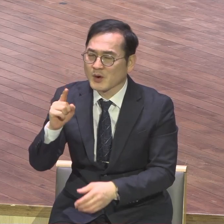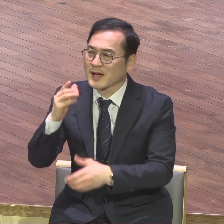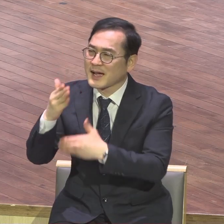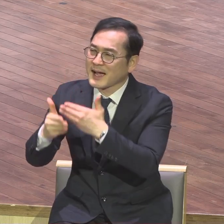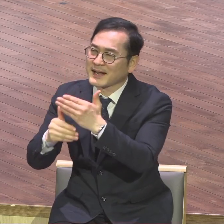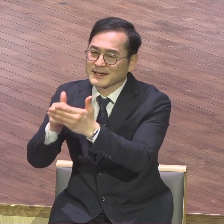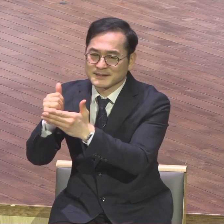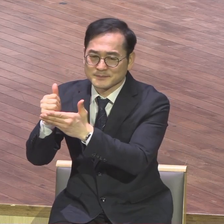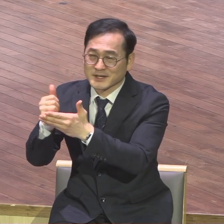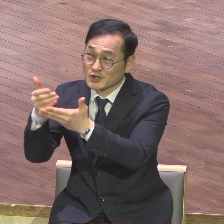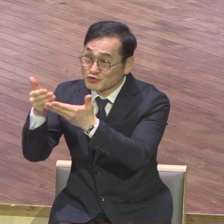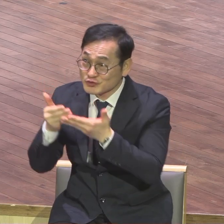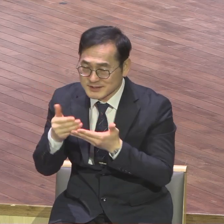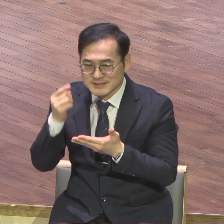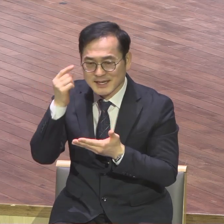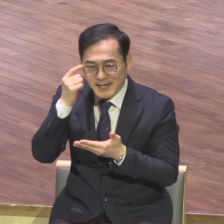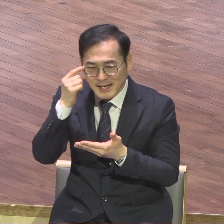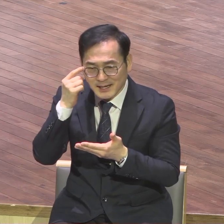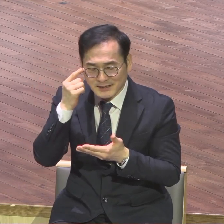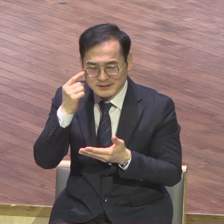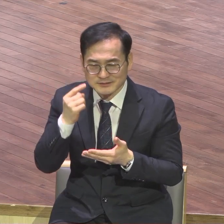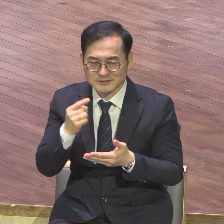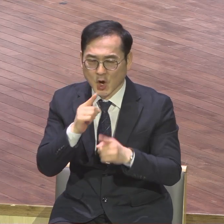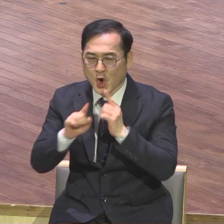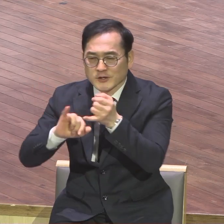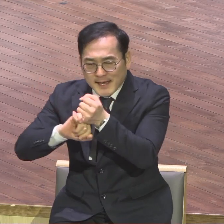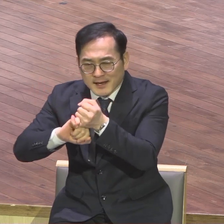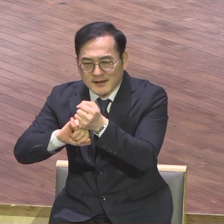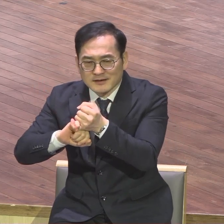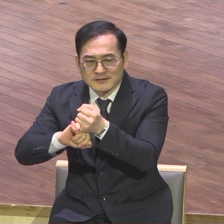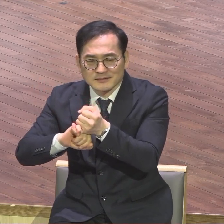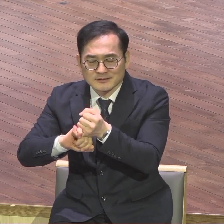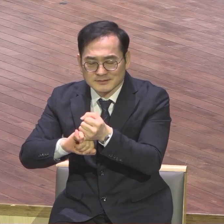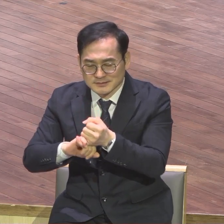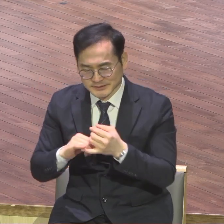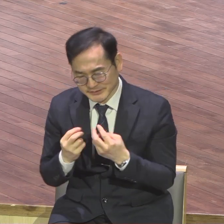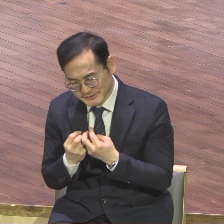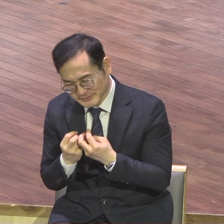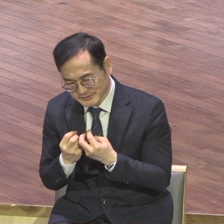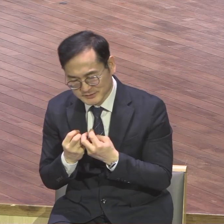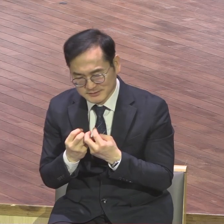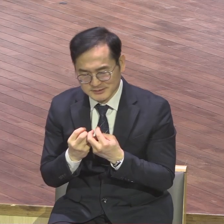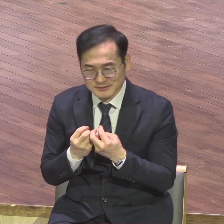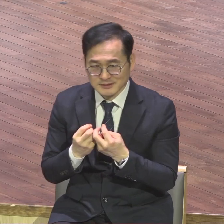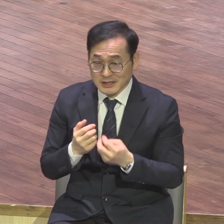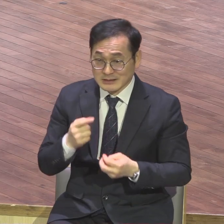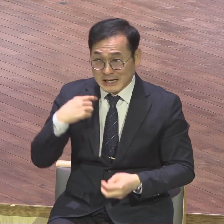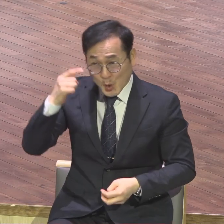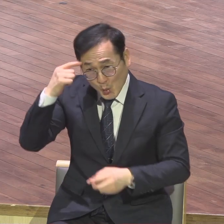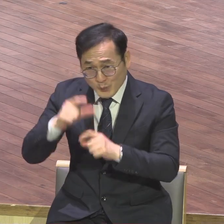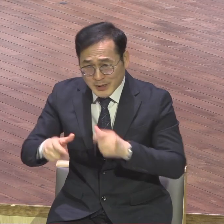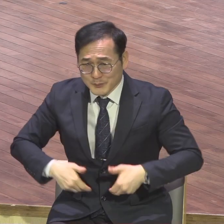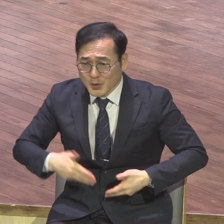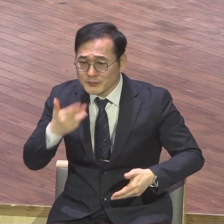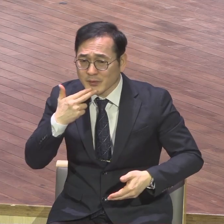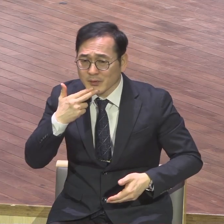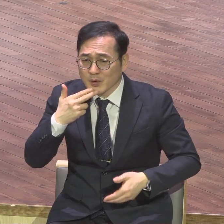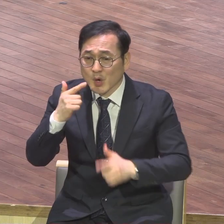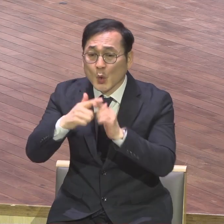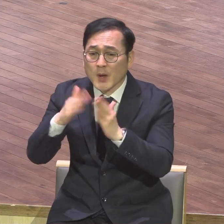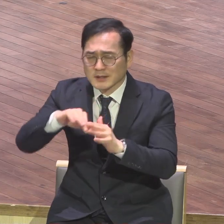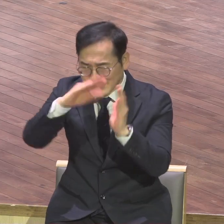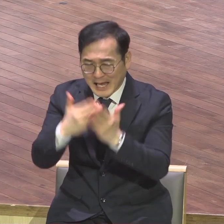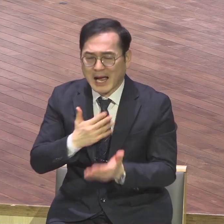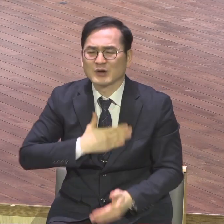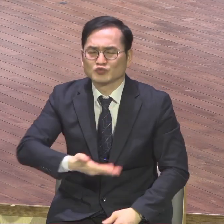3인 1조예요. 여러분이 뭐 특별한 거 할 거 없습니다. 교회가 지시한 대로 따라오면 그대로 가면 그대로 순종하면